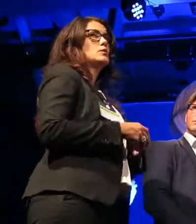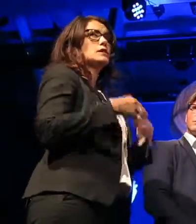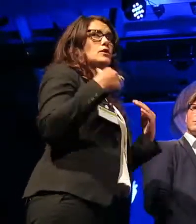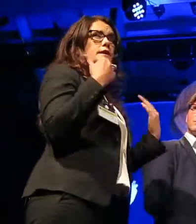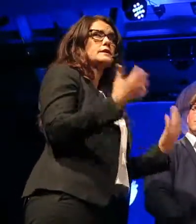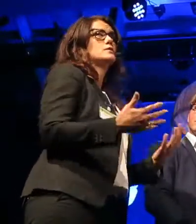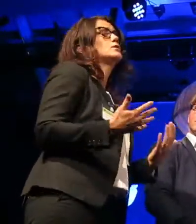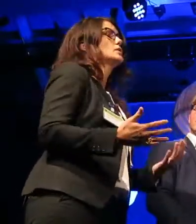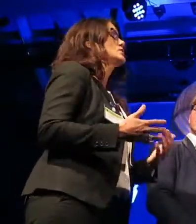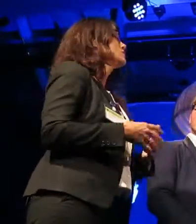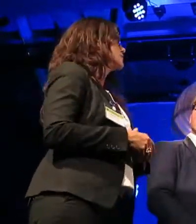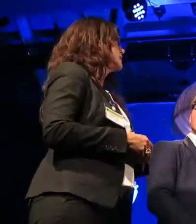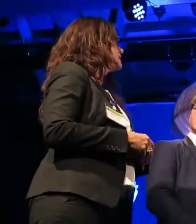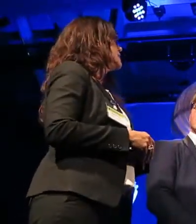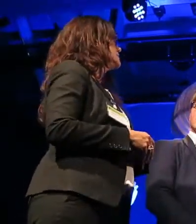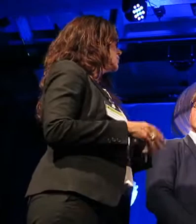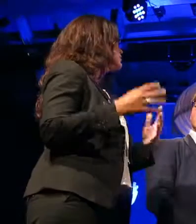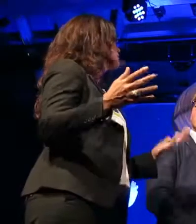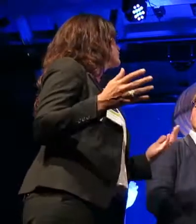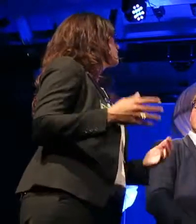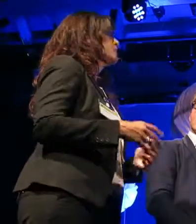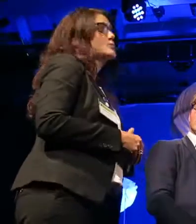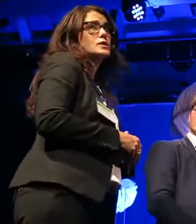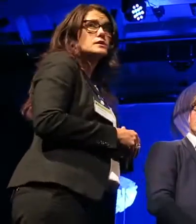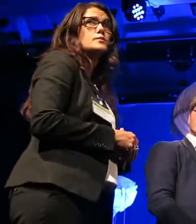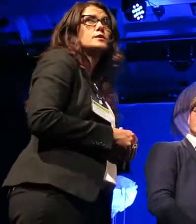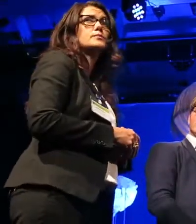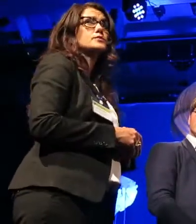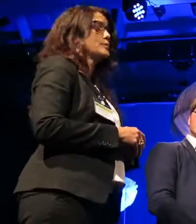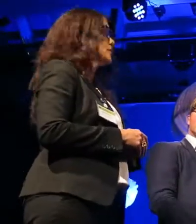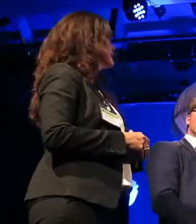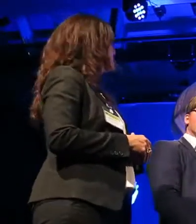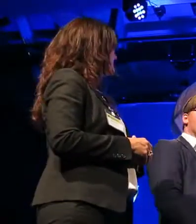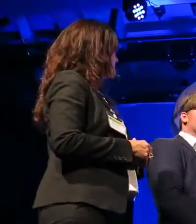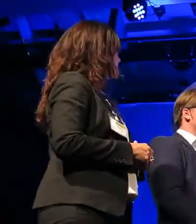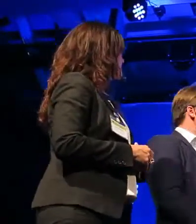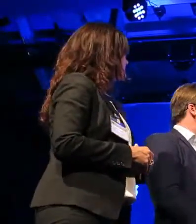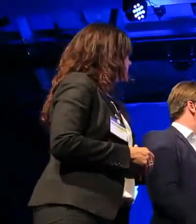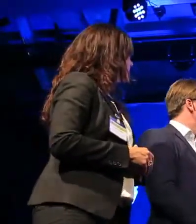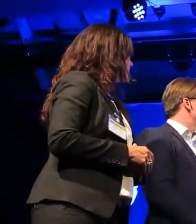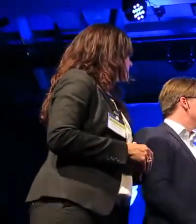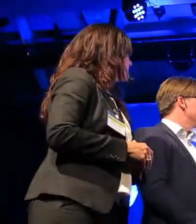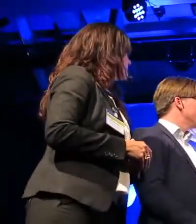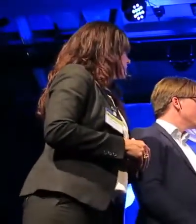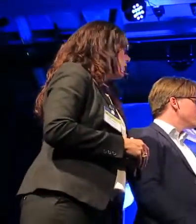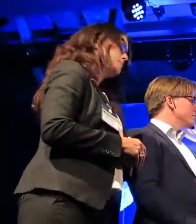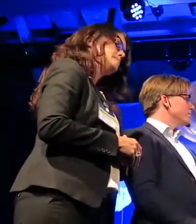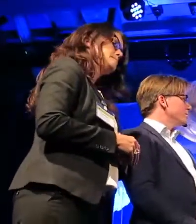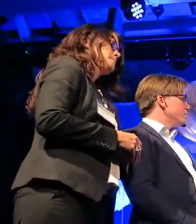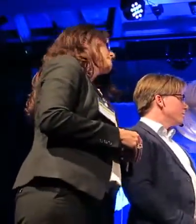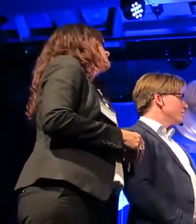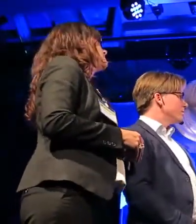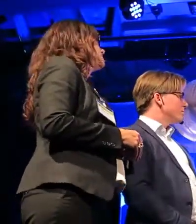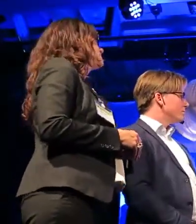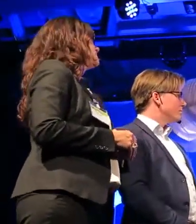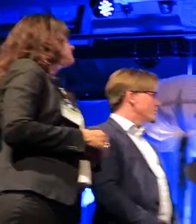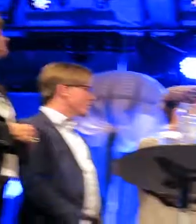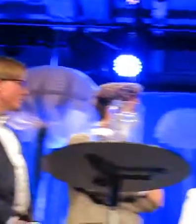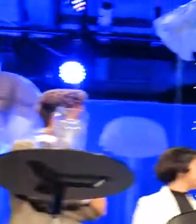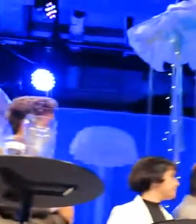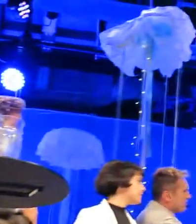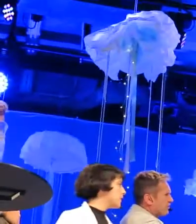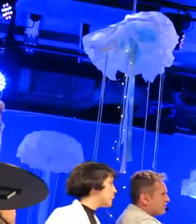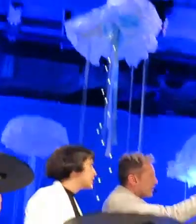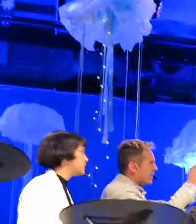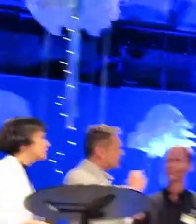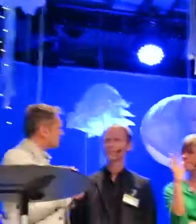fram och klarar att hålla oss under så långt under 2-gradersmålet som... Så du behöver mer tryck och mer samarbete? Ja. Hur kan vi skapa mer tryck?